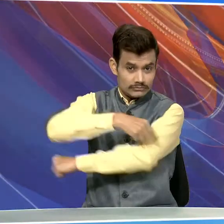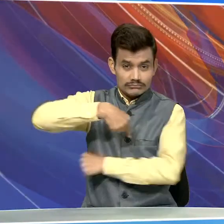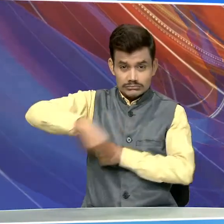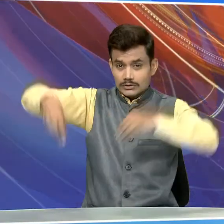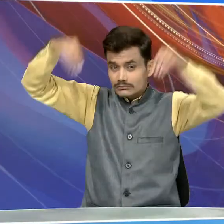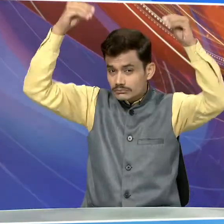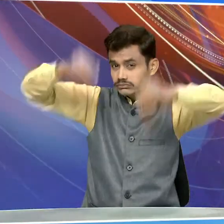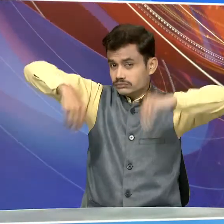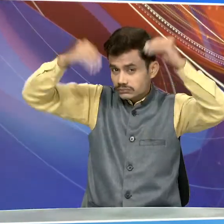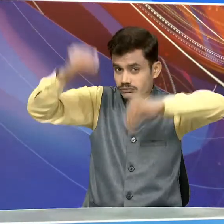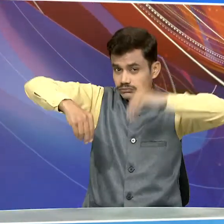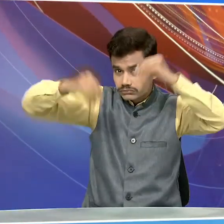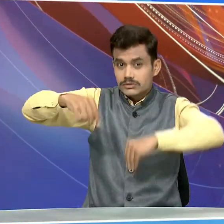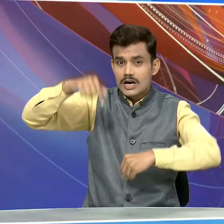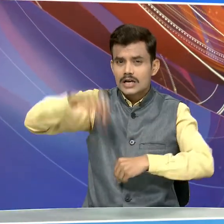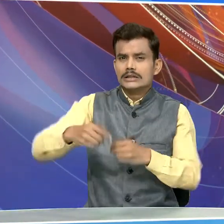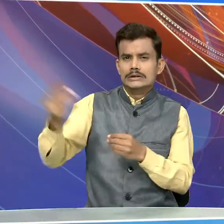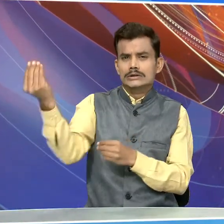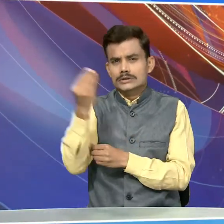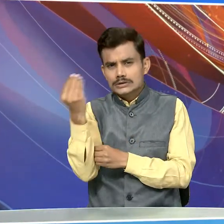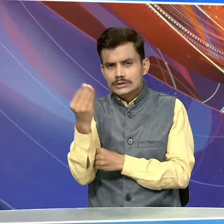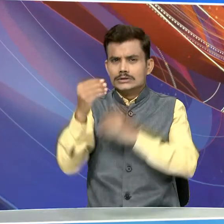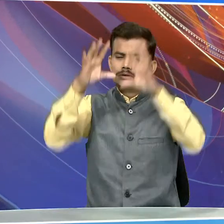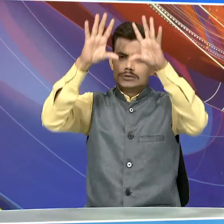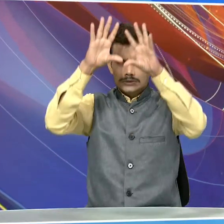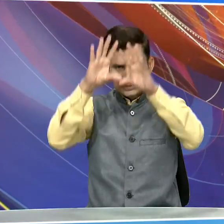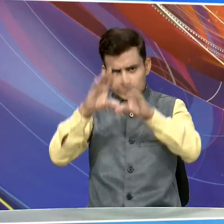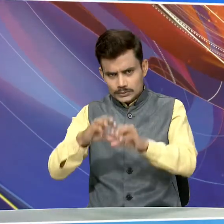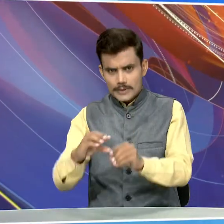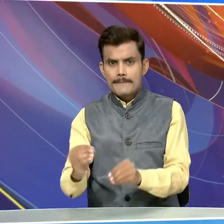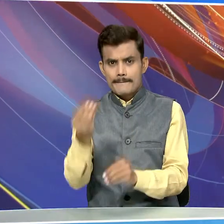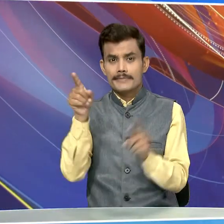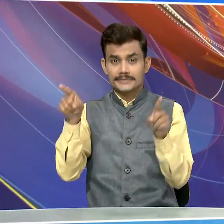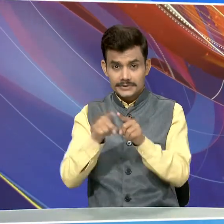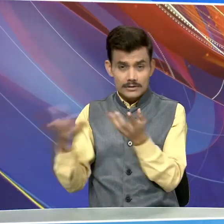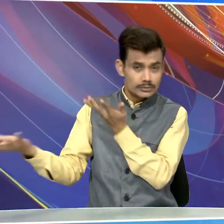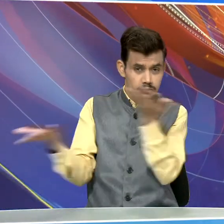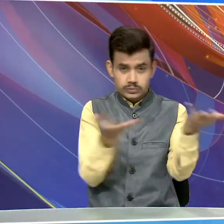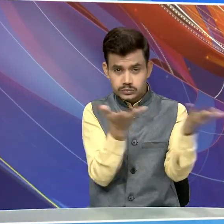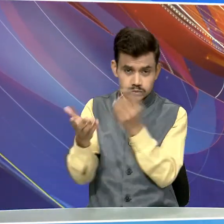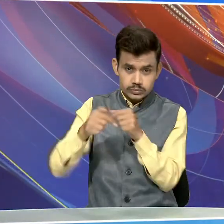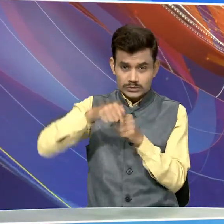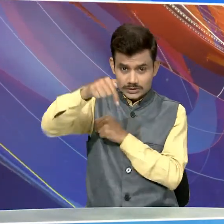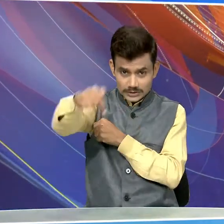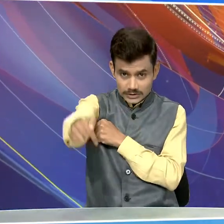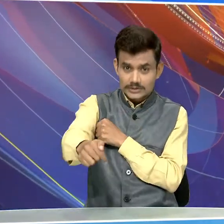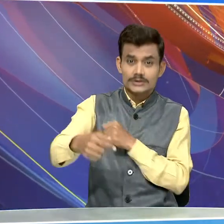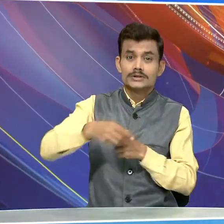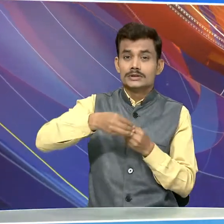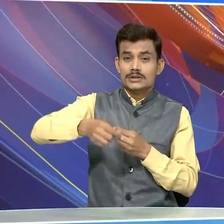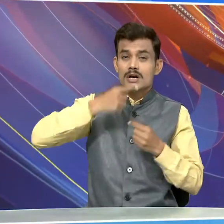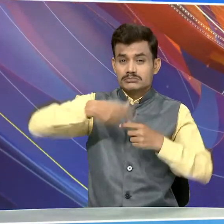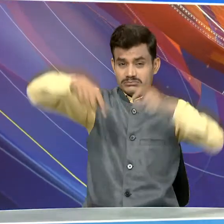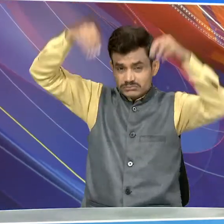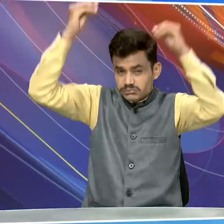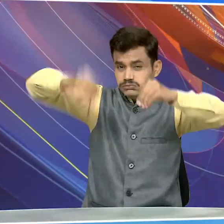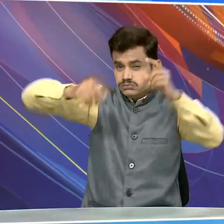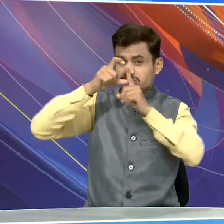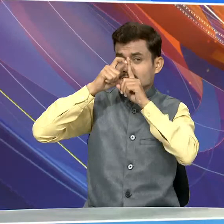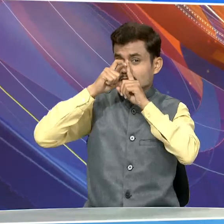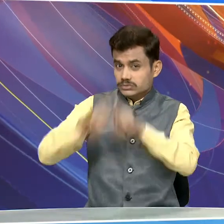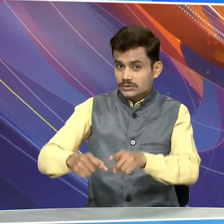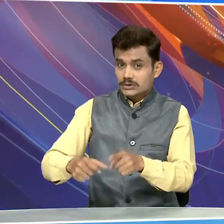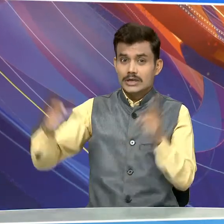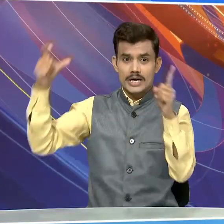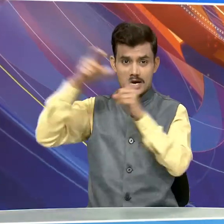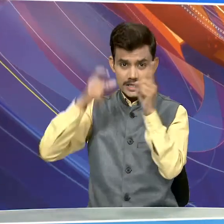तक लगातार हुई बारिश के बाद आज हालात कुछ बेहतर हैं। हालांकि मौसम विभाग द्वारा जारी तेज बारिश होने